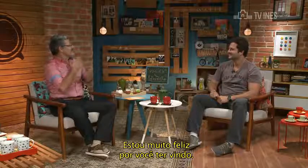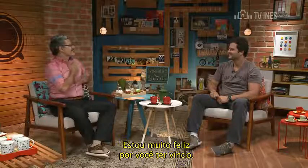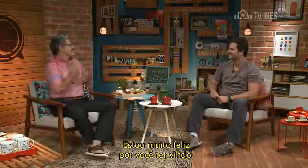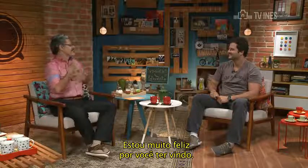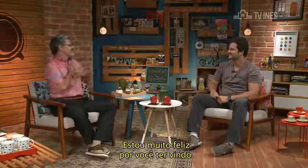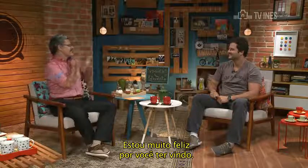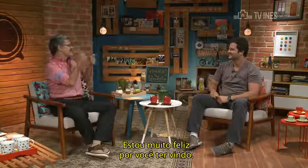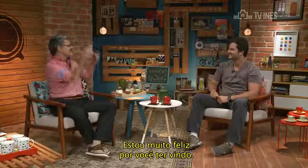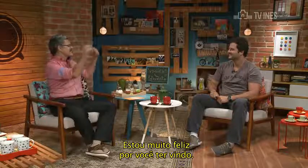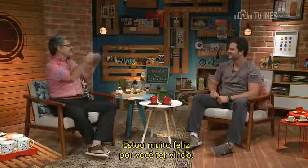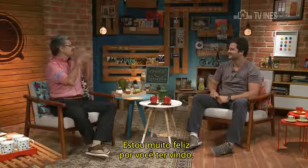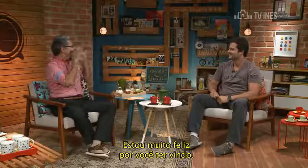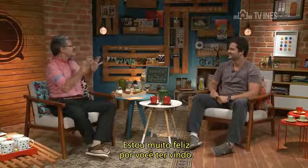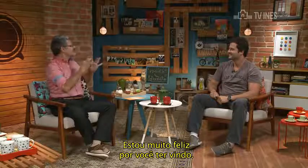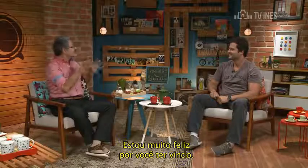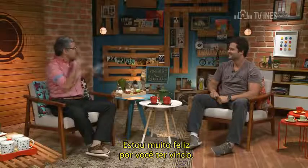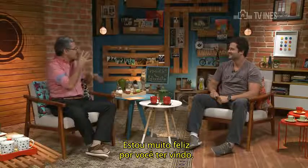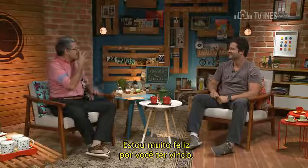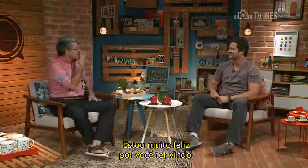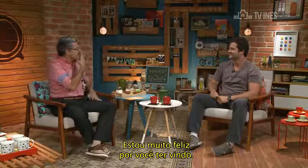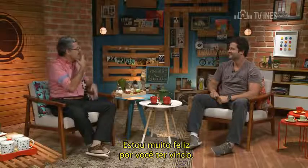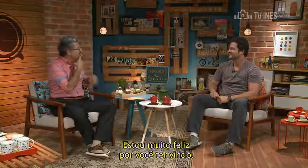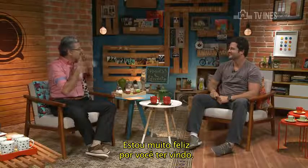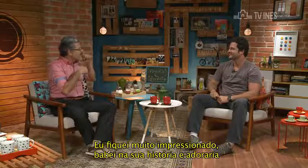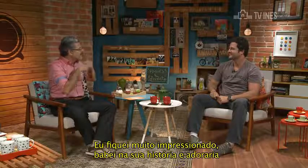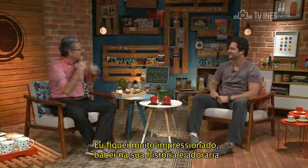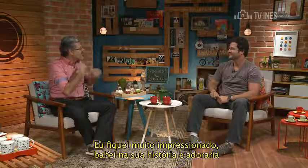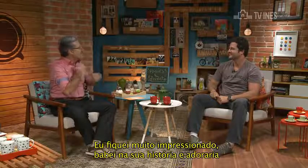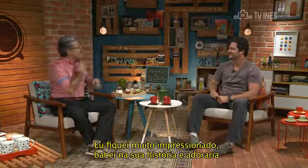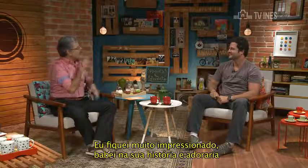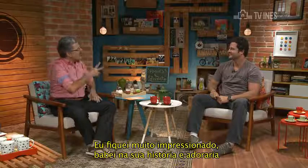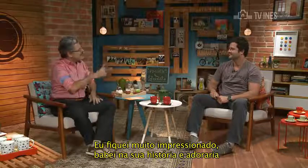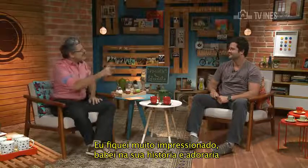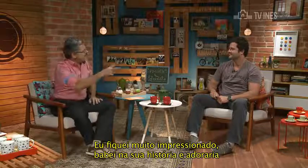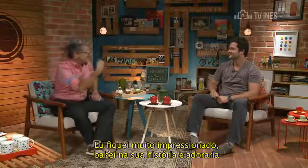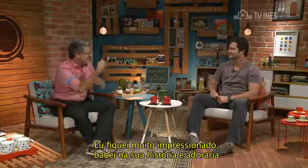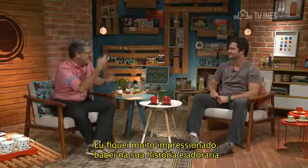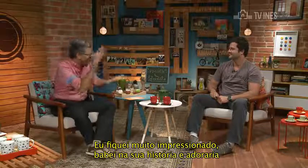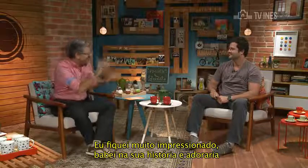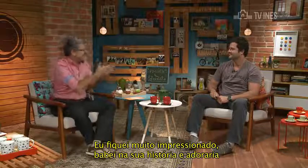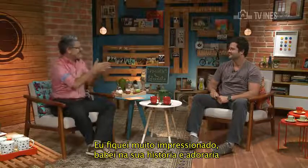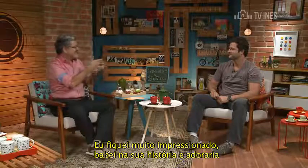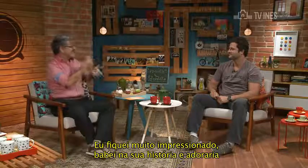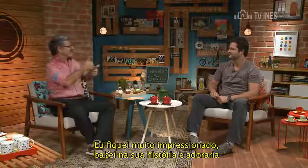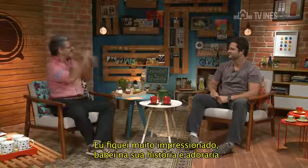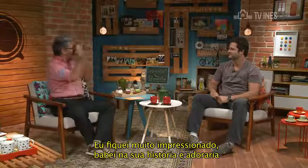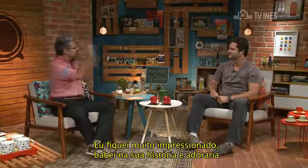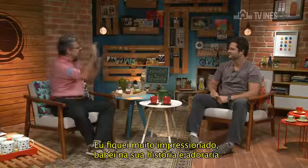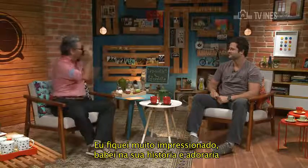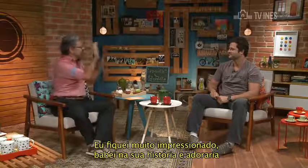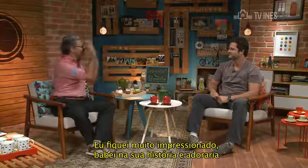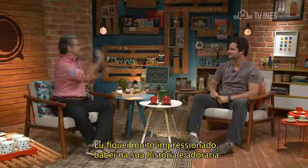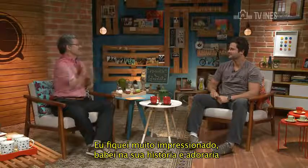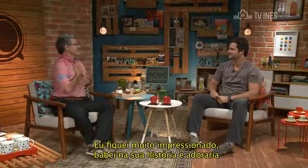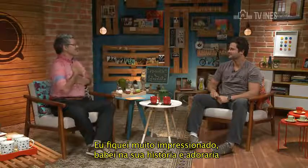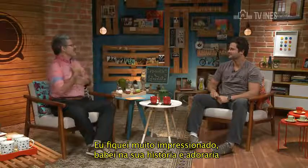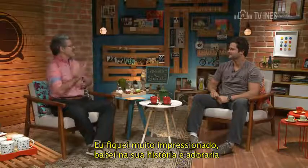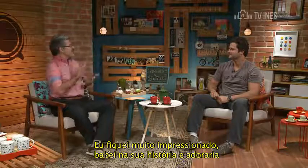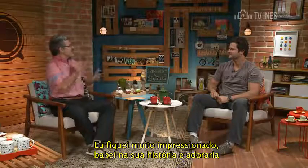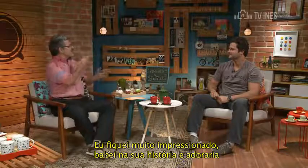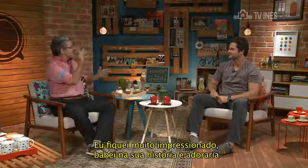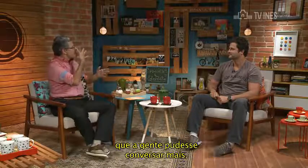Eu estou muito feliz por você ter vindo. Eu fiquei muito impressionado. Eu babei na sua história